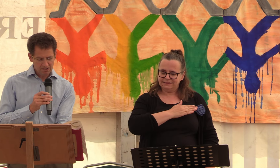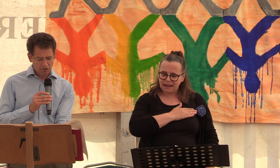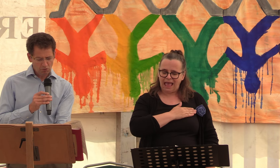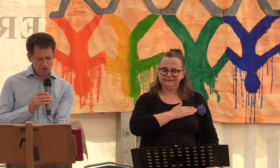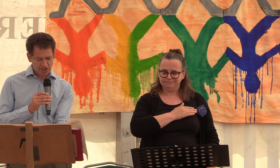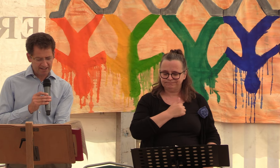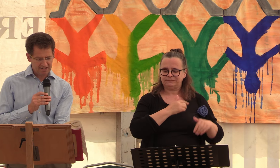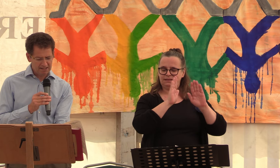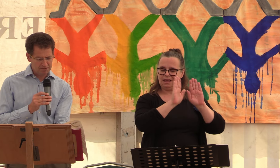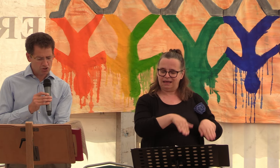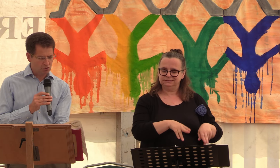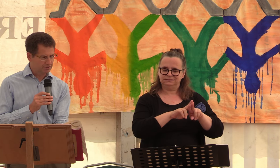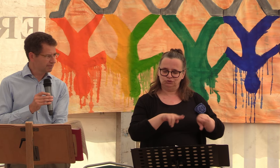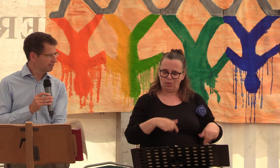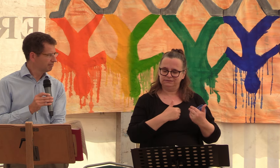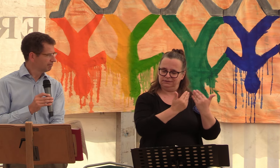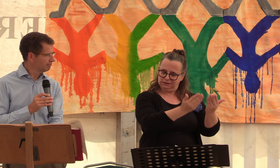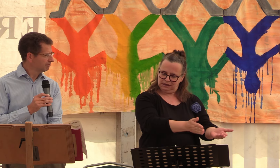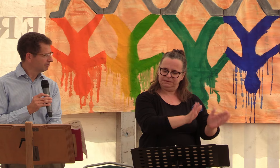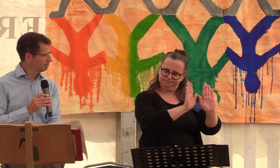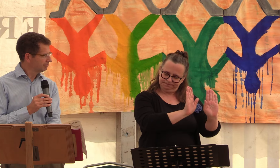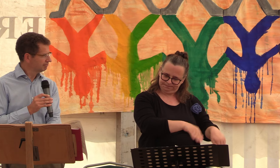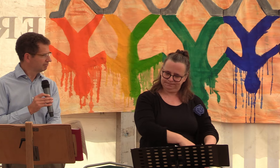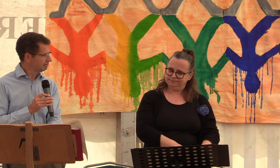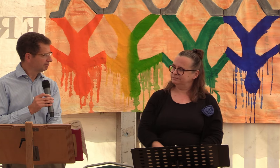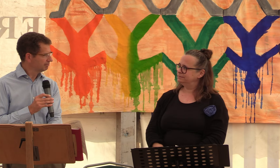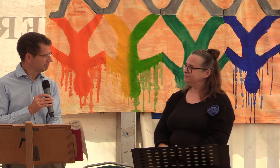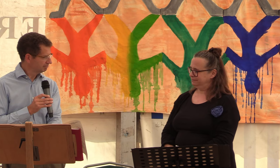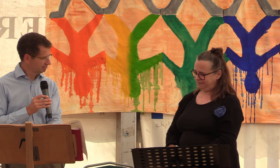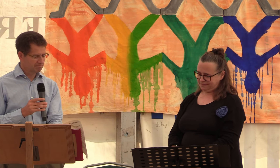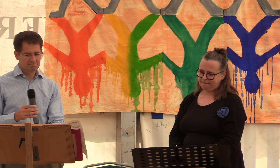gehen und schenkte ihm die Schuld.